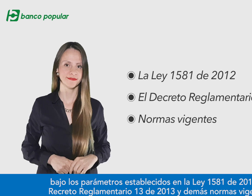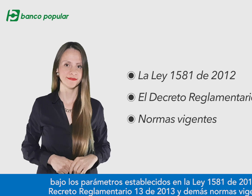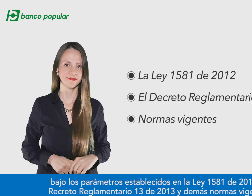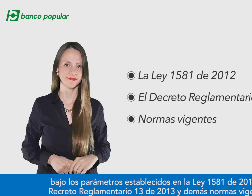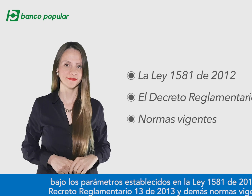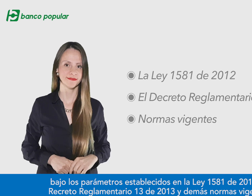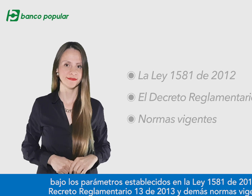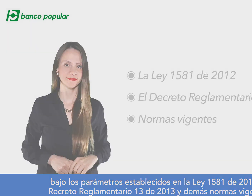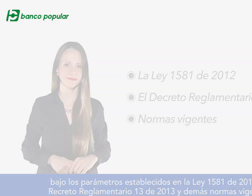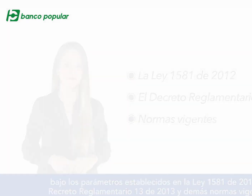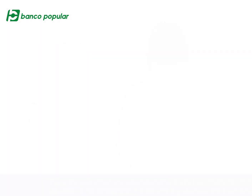normas vigentes.